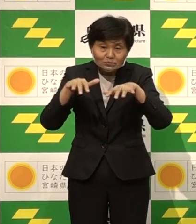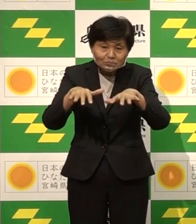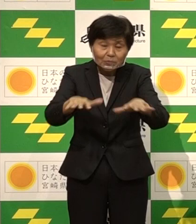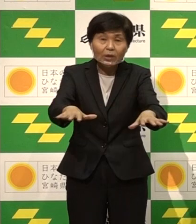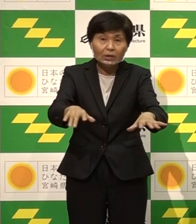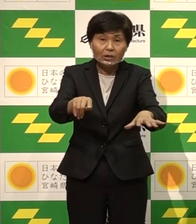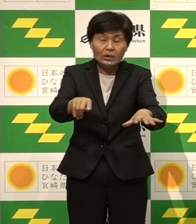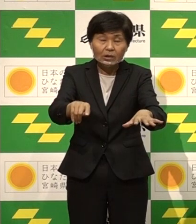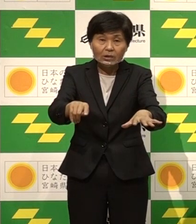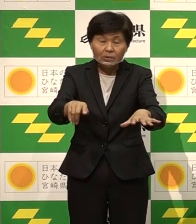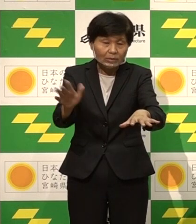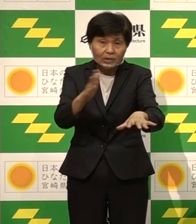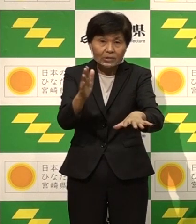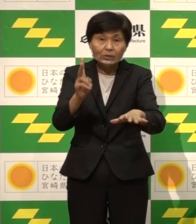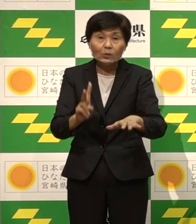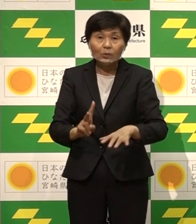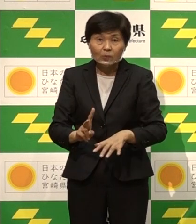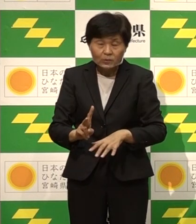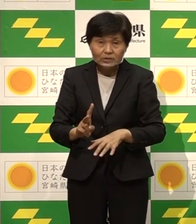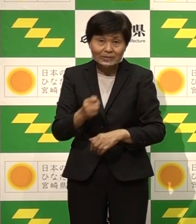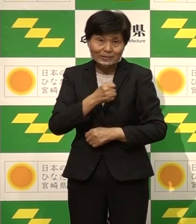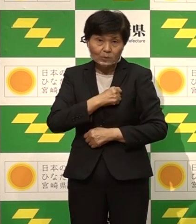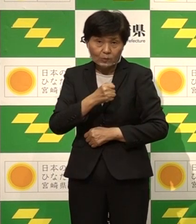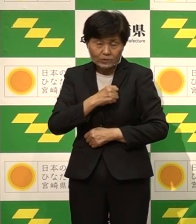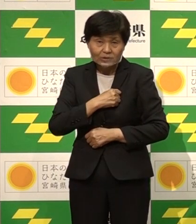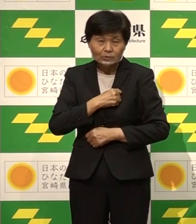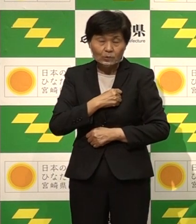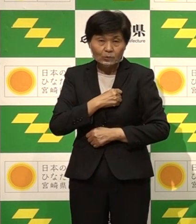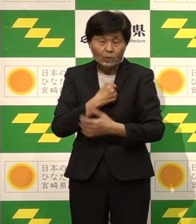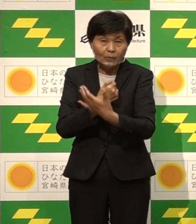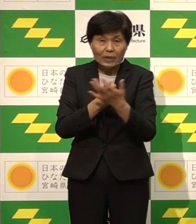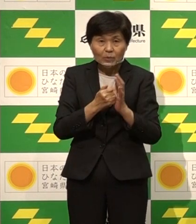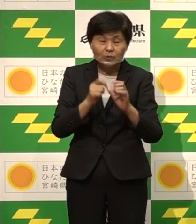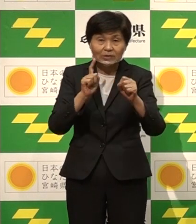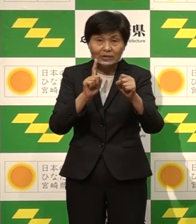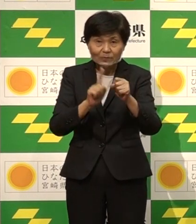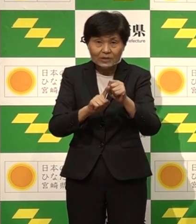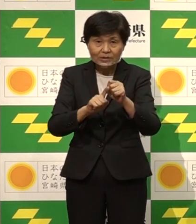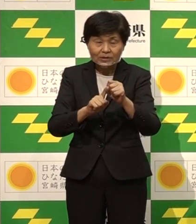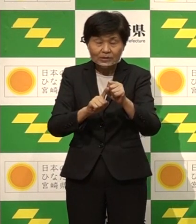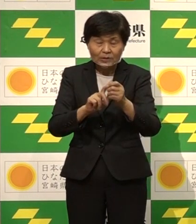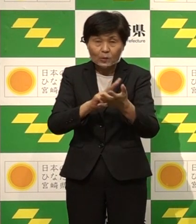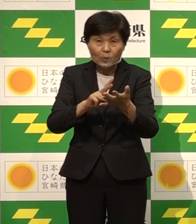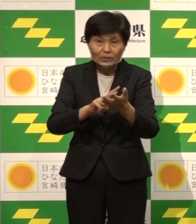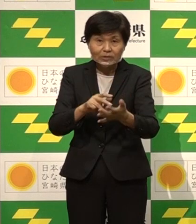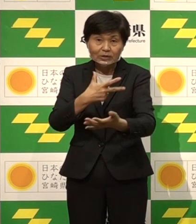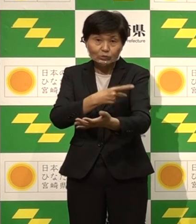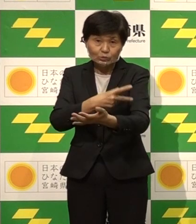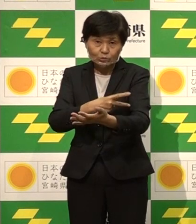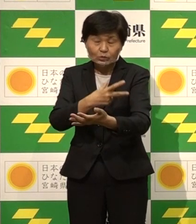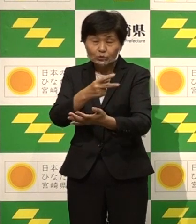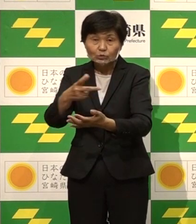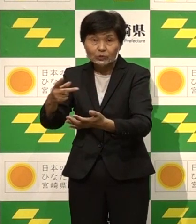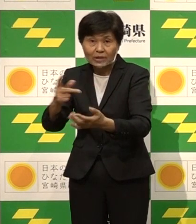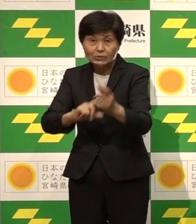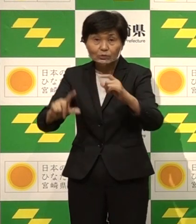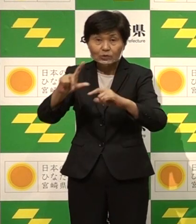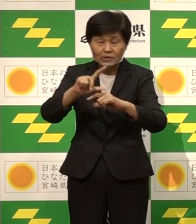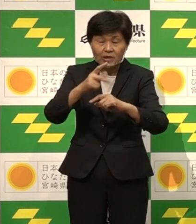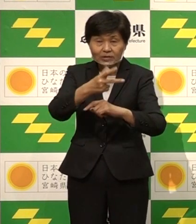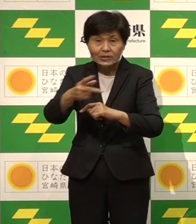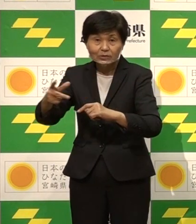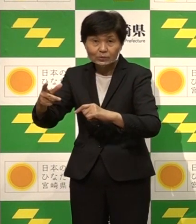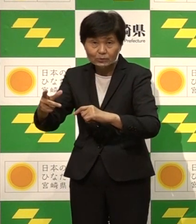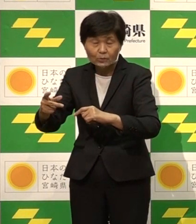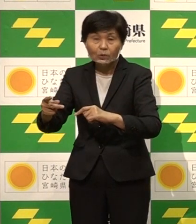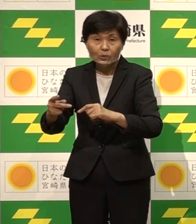を守るためのご協力を、ワクチン接種、そして追加接種を積極的に検討いただくことで、ぜひお願いをしたいと